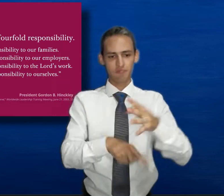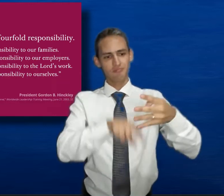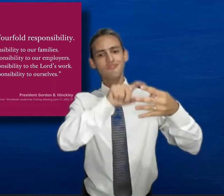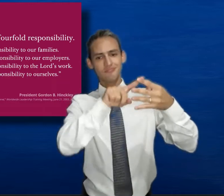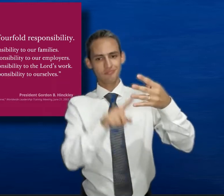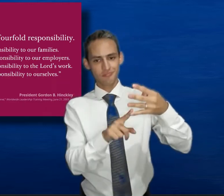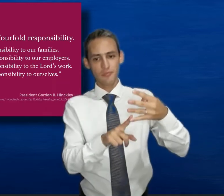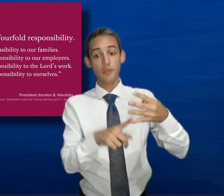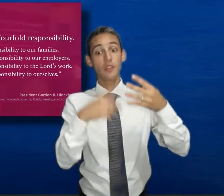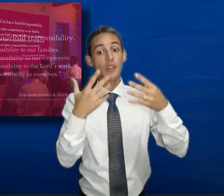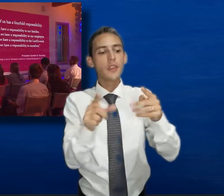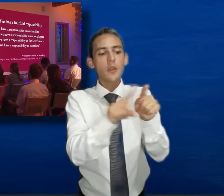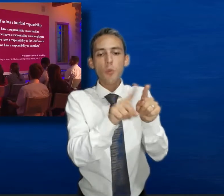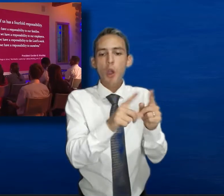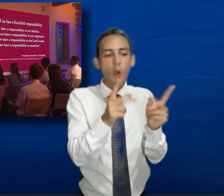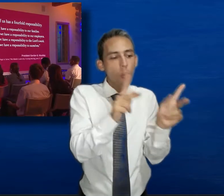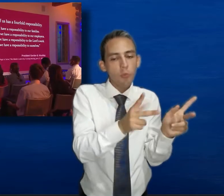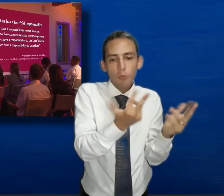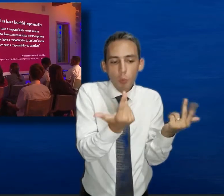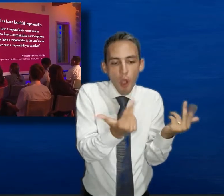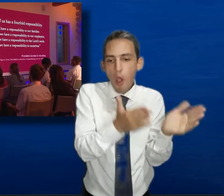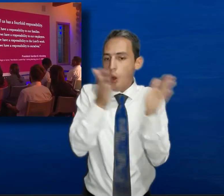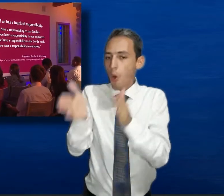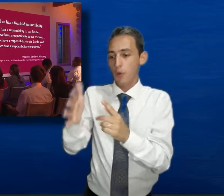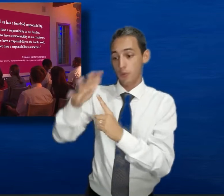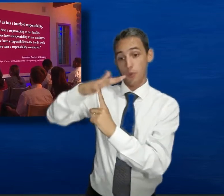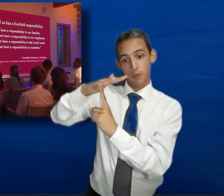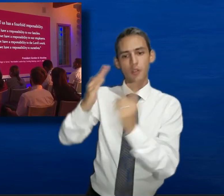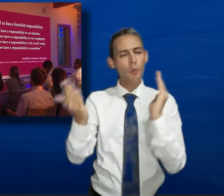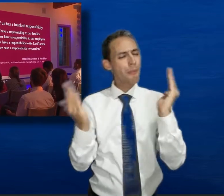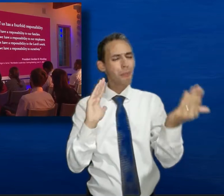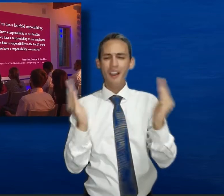com nós mesmos. Então, usando a mesma analogia de